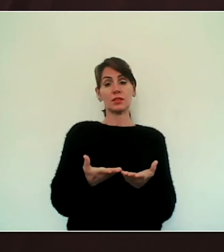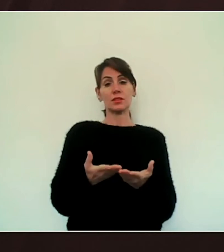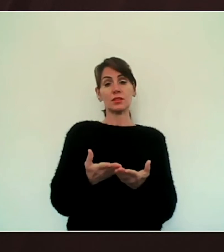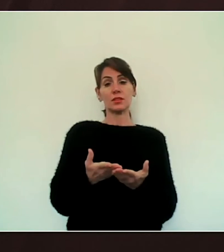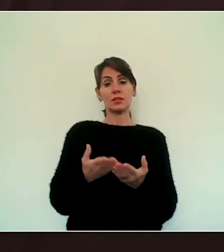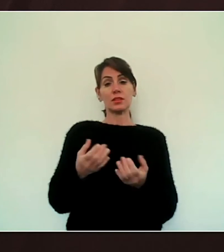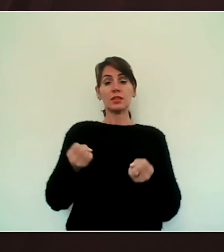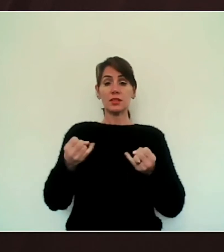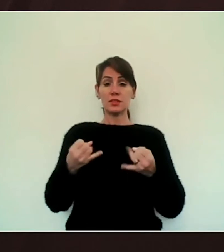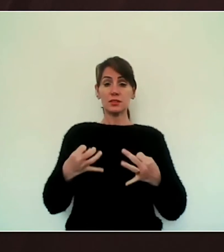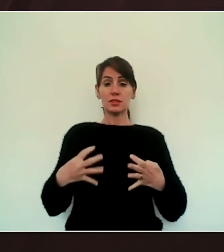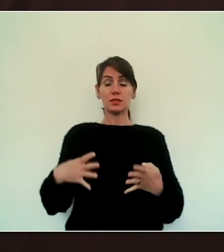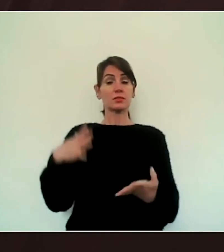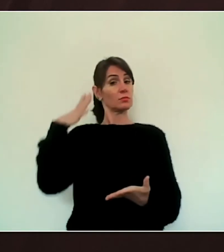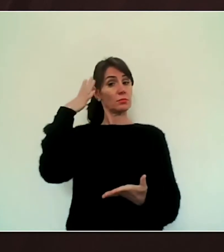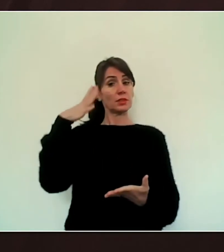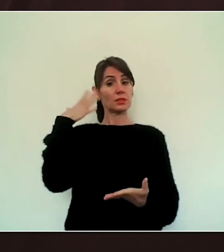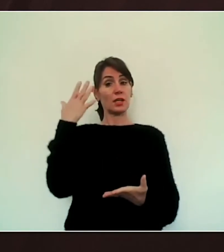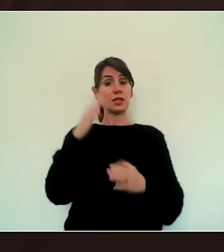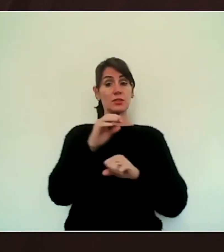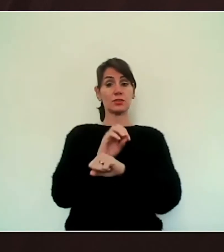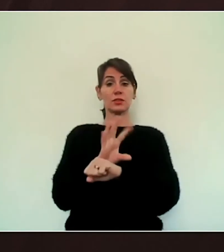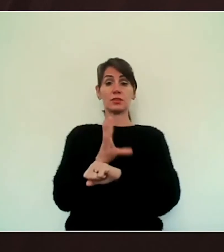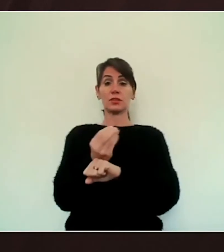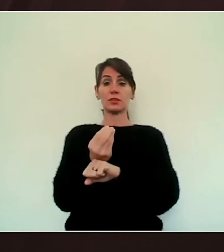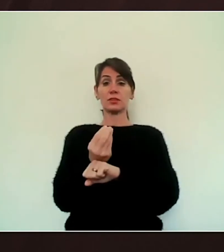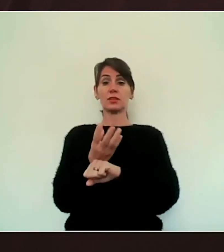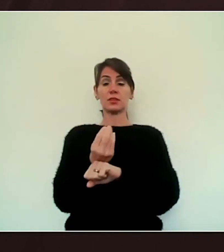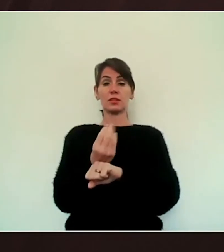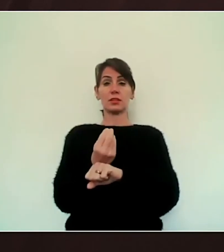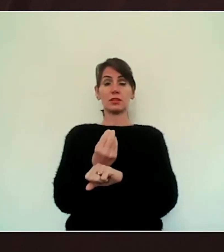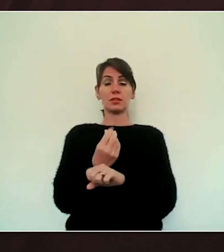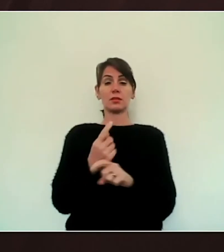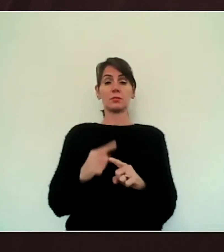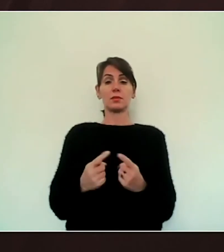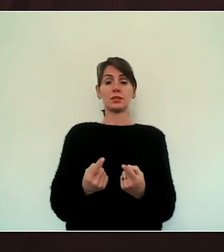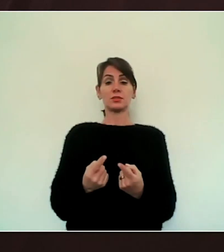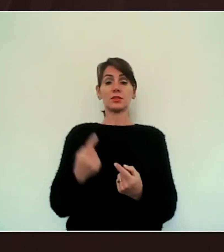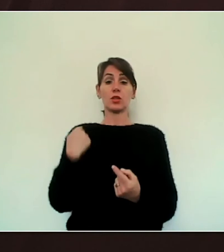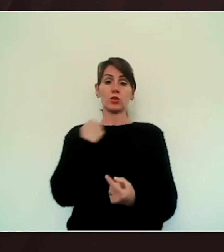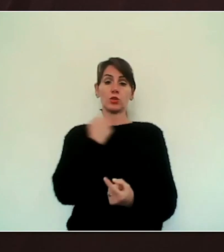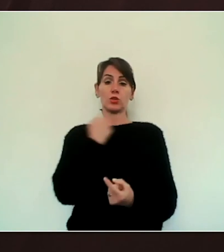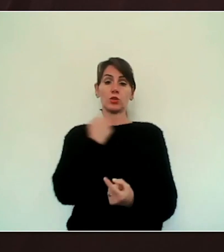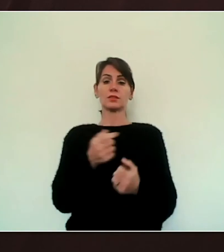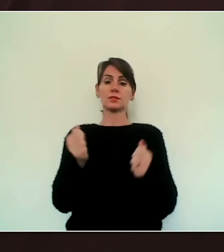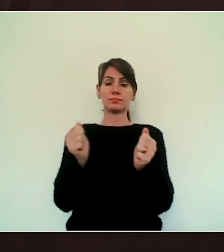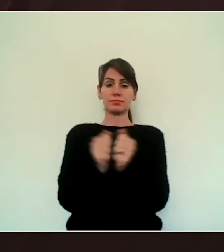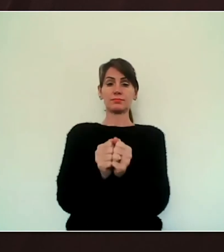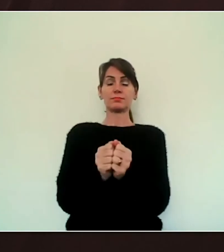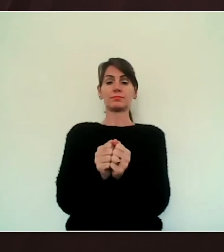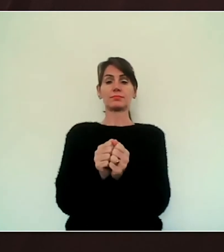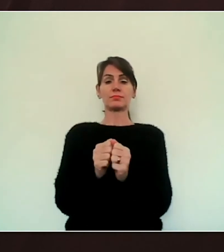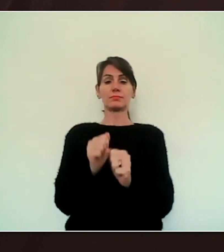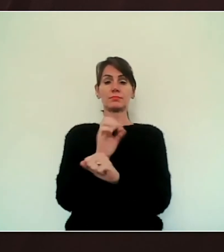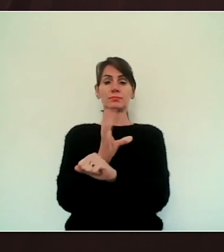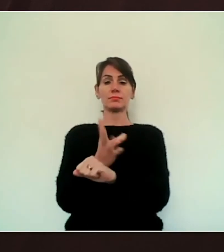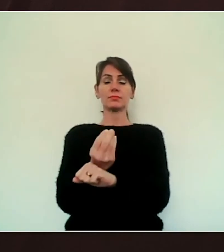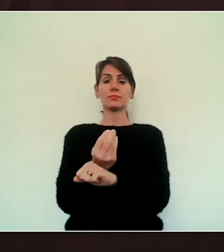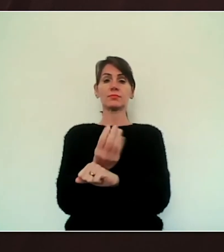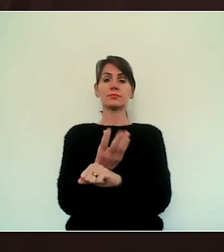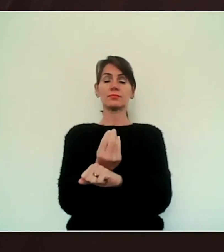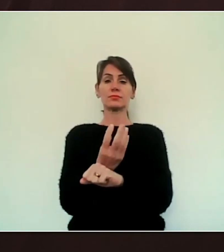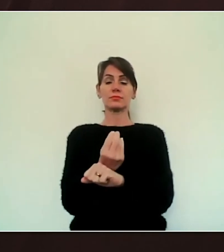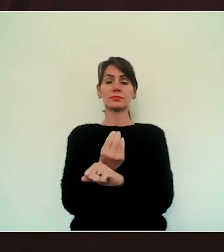dizer para vocês, irmão, nós estamos nela porque o Senhor espera fruto de nós. A igreja de Filadélfia, Apocalipse